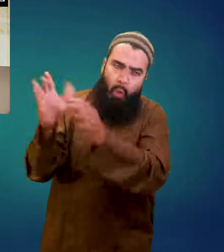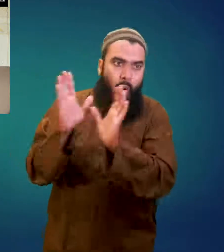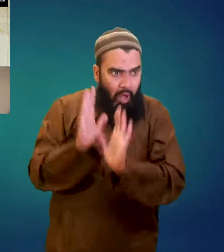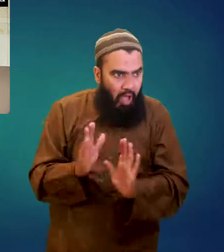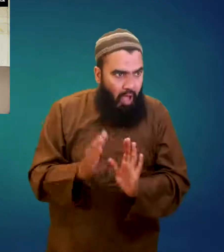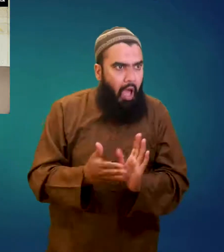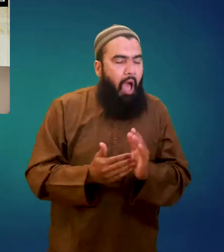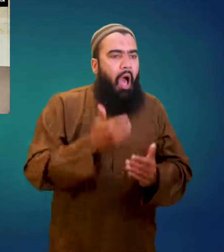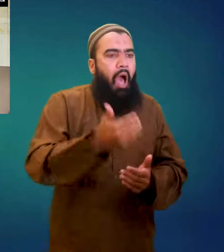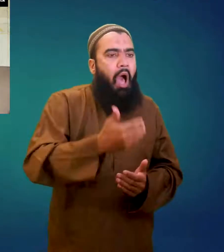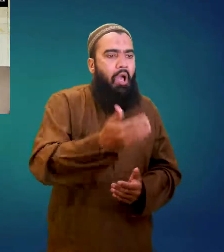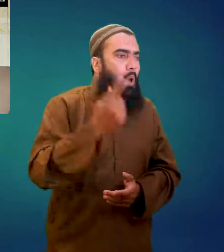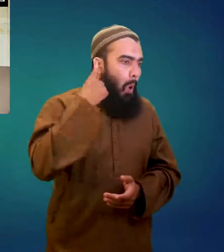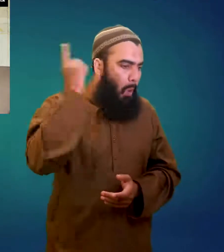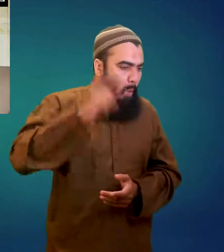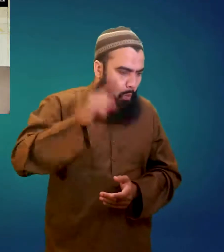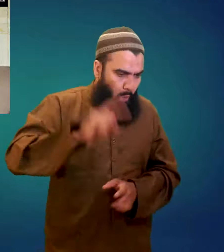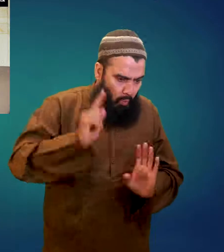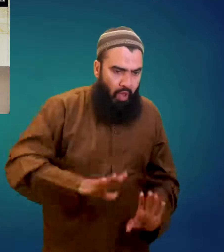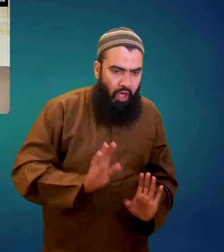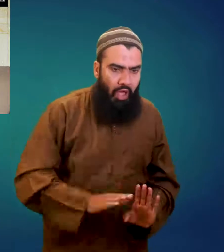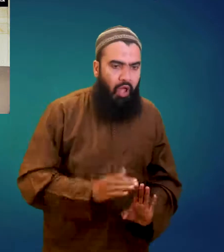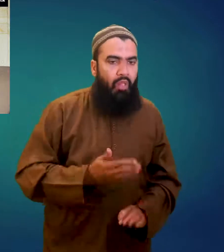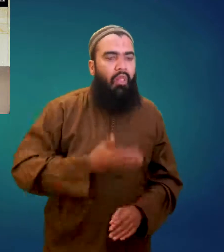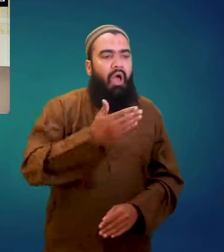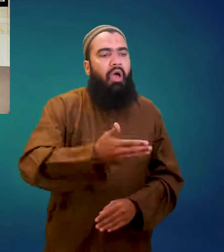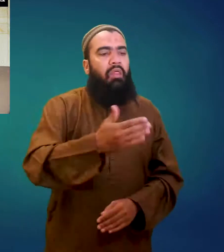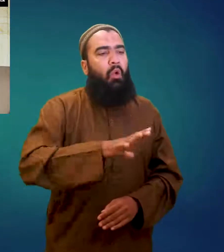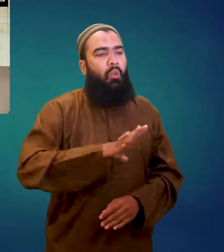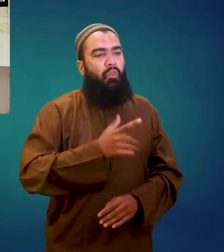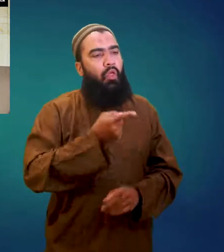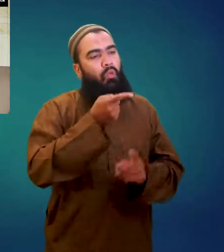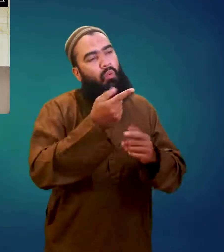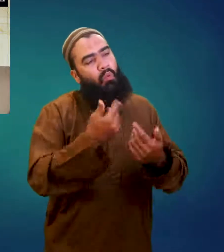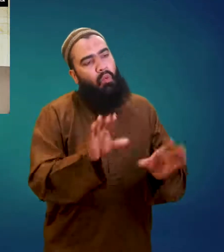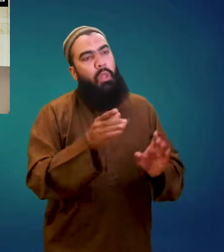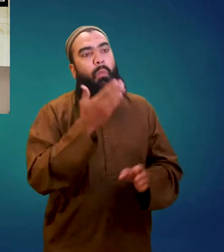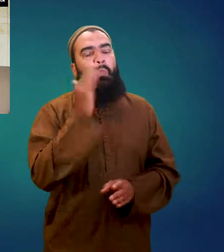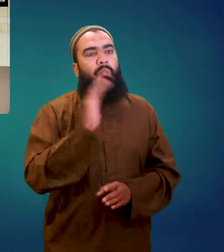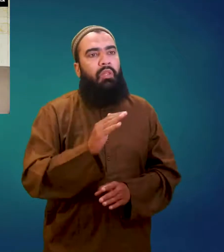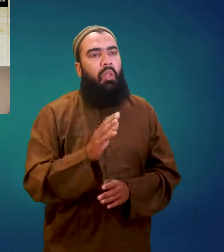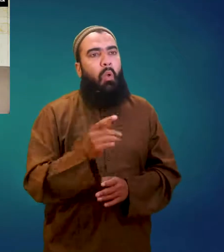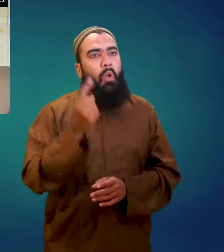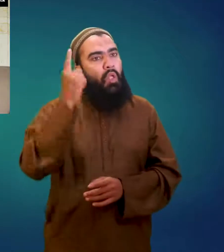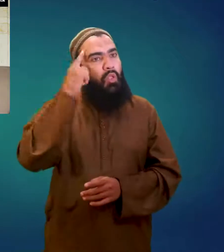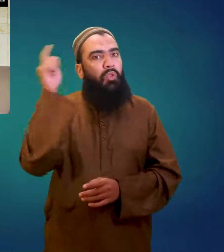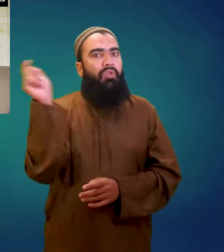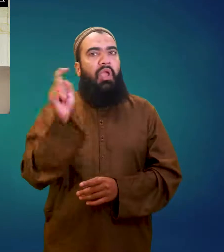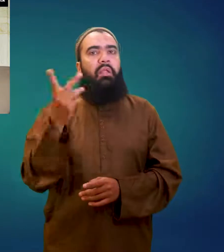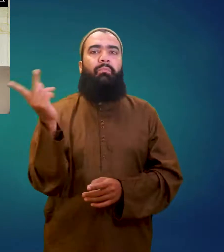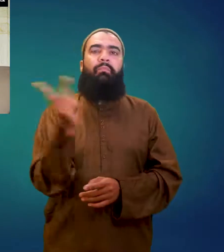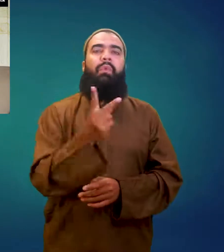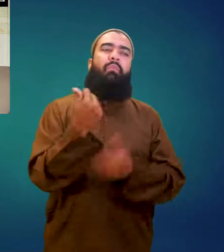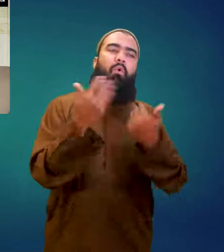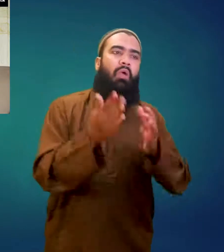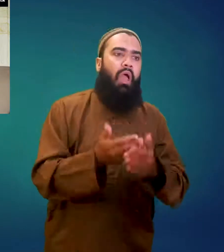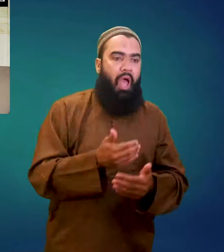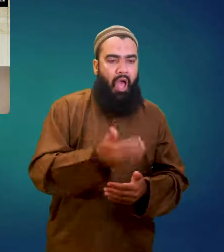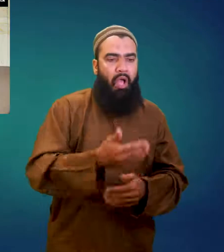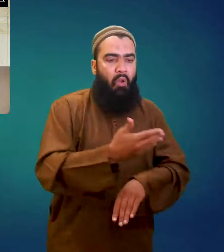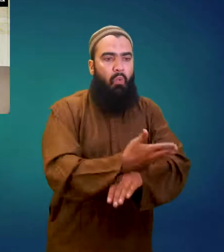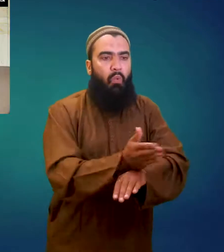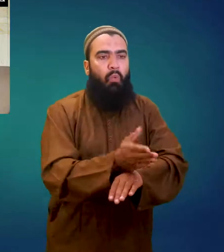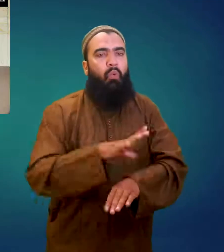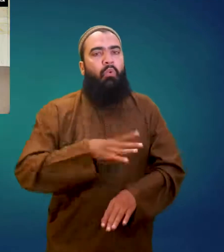تو تم جاہلیت کے قدیم طریقے پر جا پڑو گے۔ اس کا نتیجہ زمین میں فساد اور